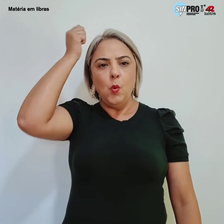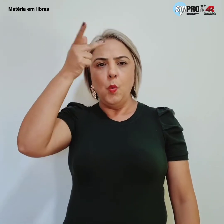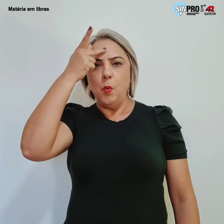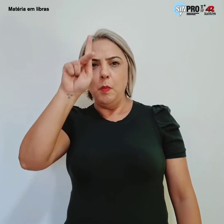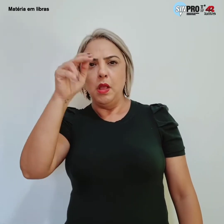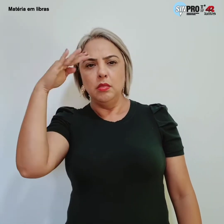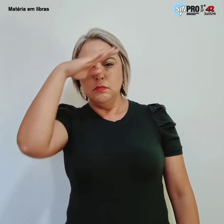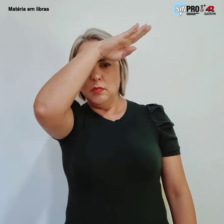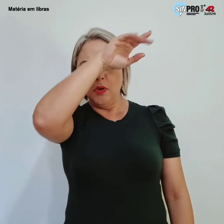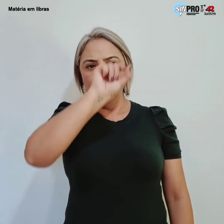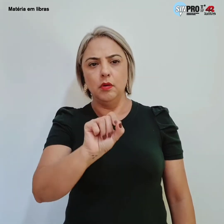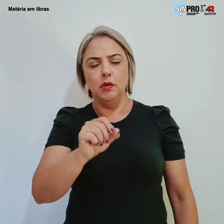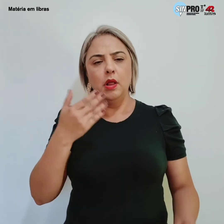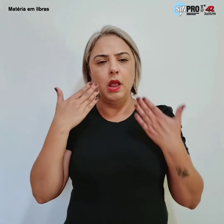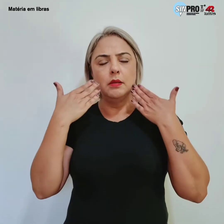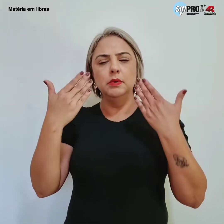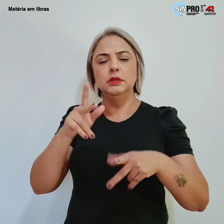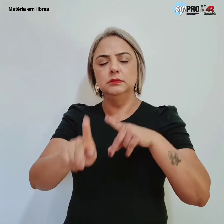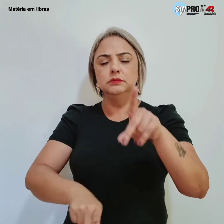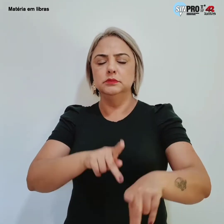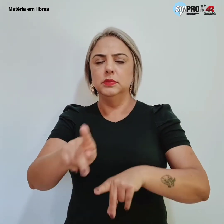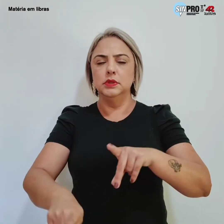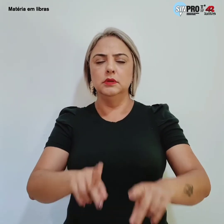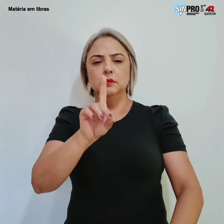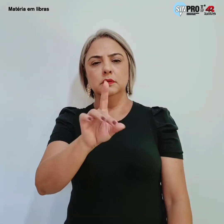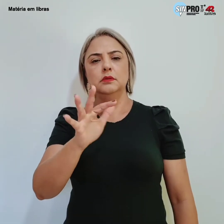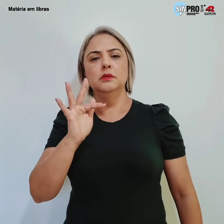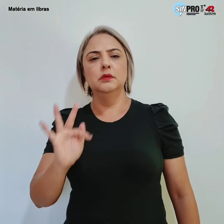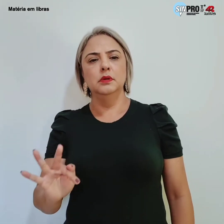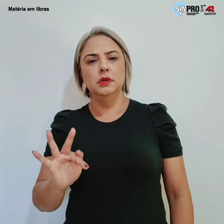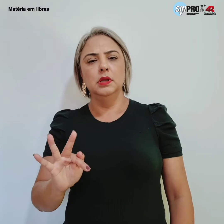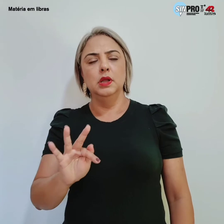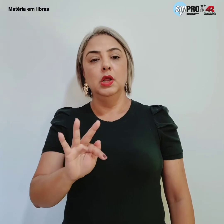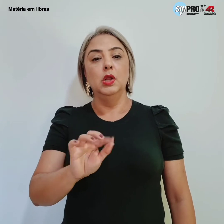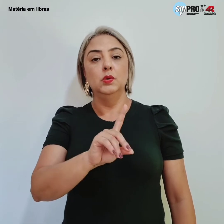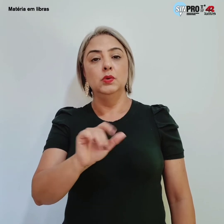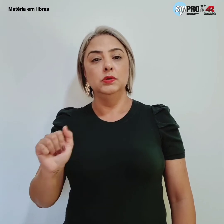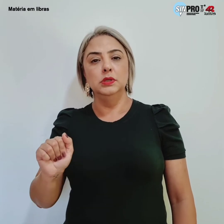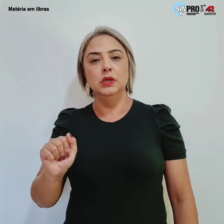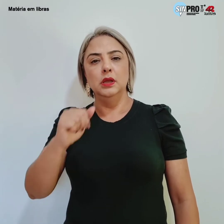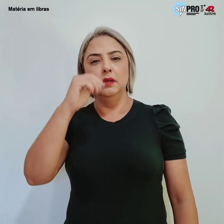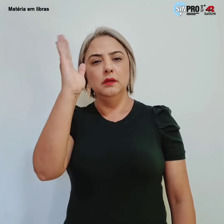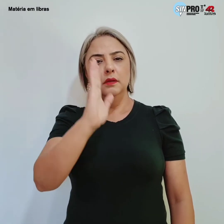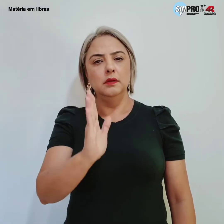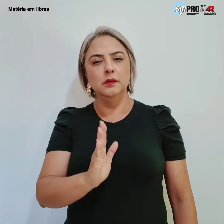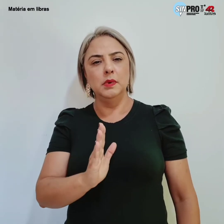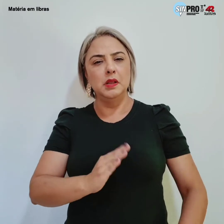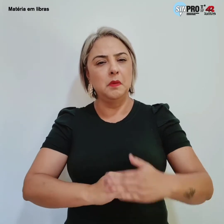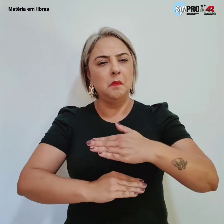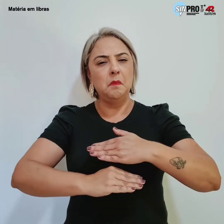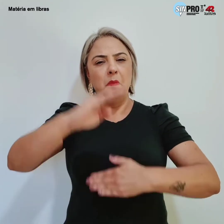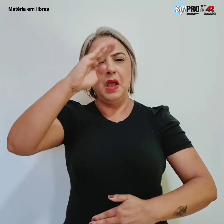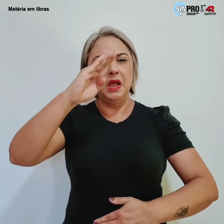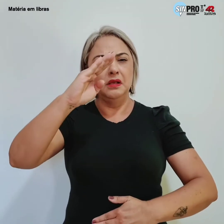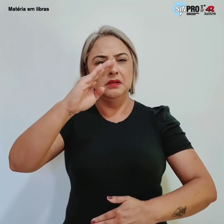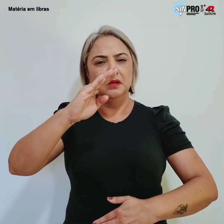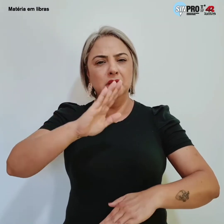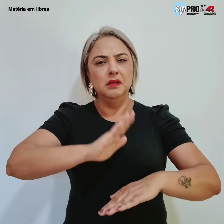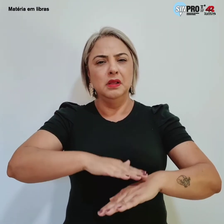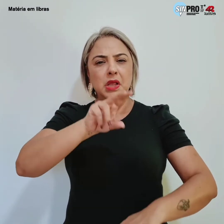Dele, apresentada à população do Distrito Federal no dia em que o Brasil ultrapassa o número de